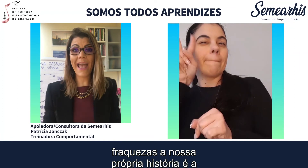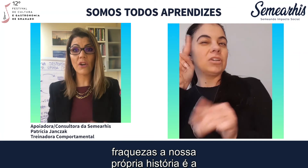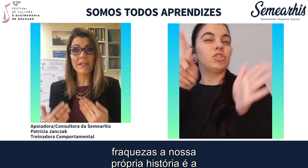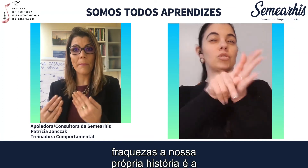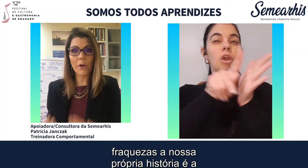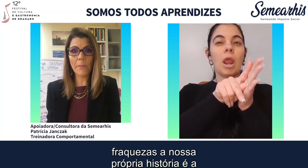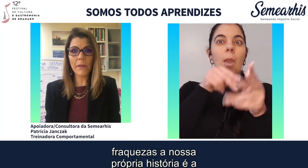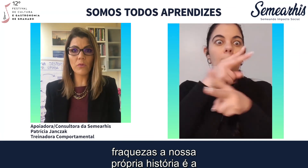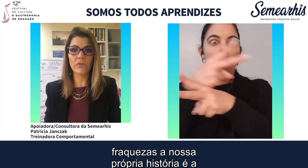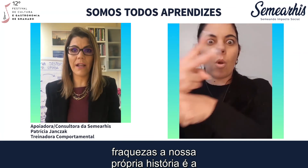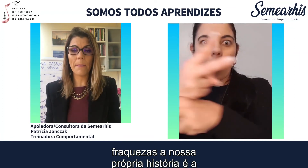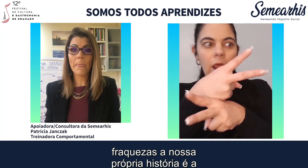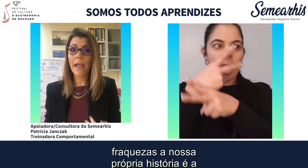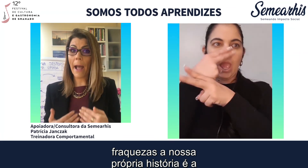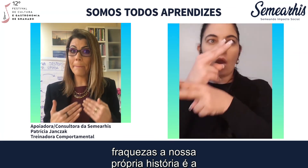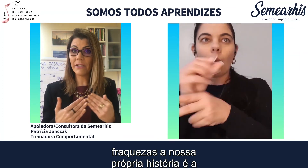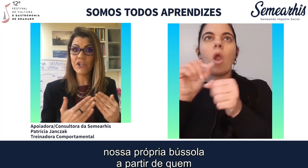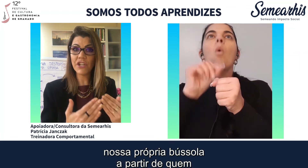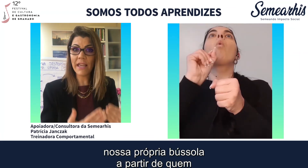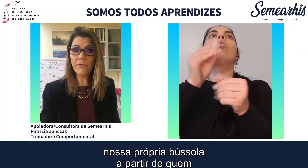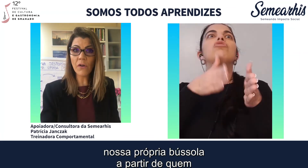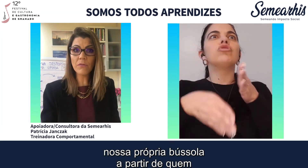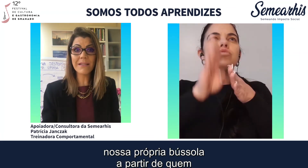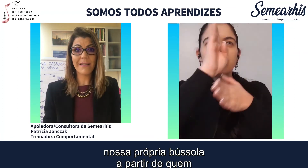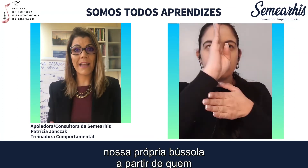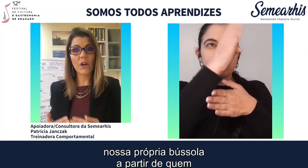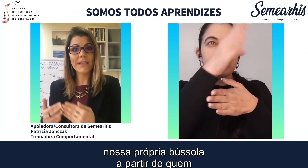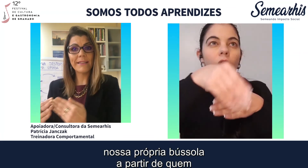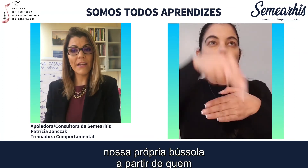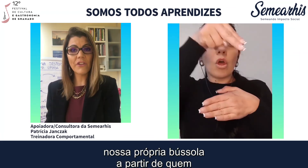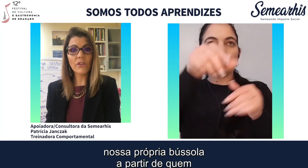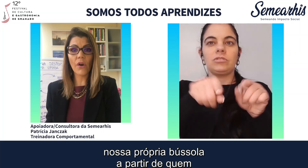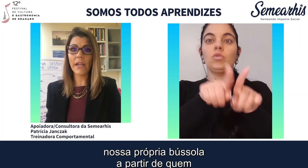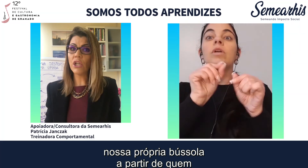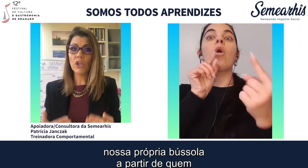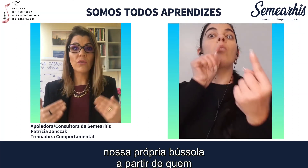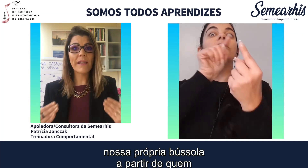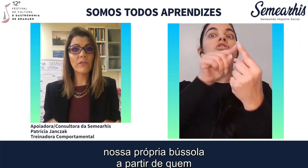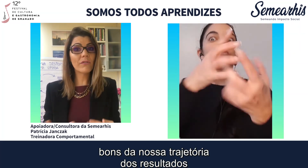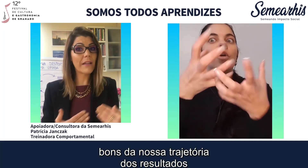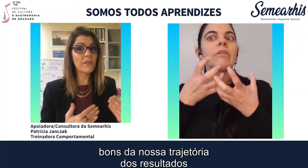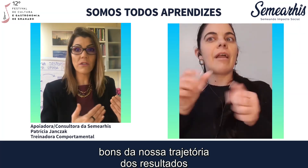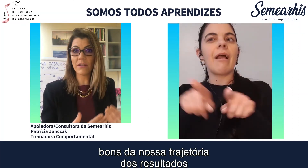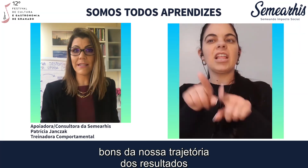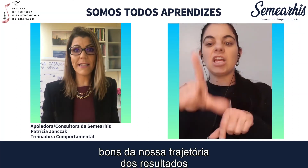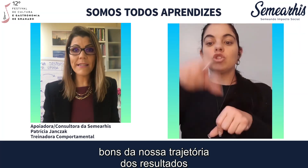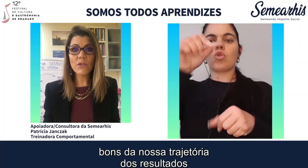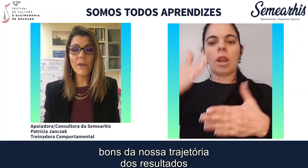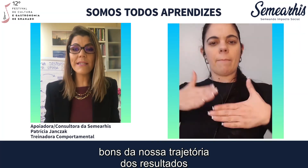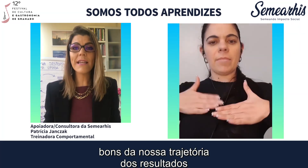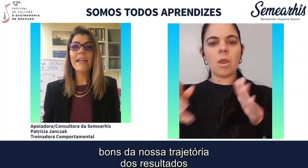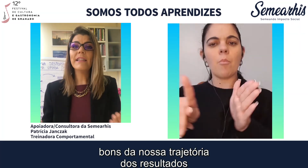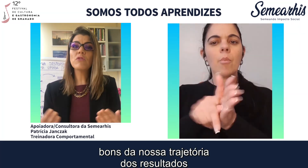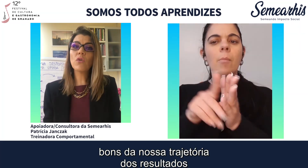história é a nossa própria bússola. A partir de quem fomos, da nossa trajetória, dos resultados das nossas